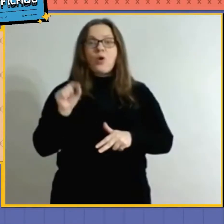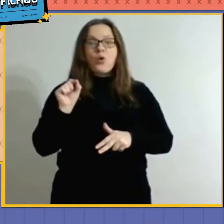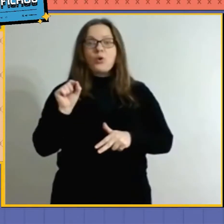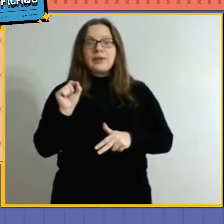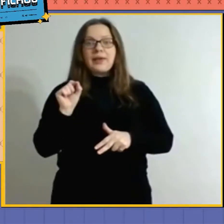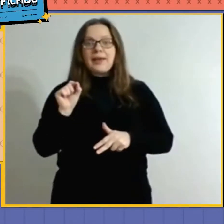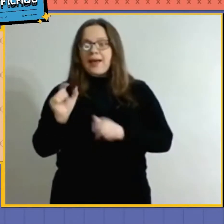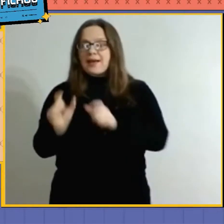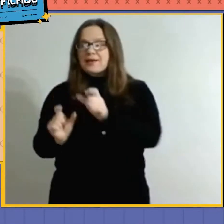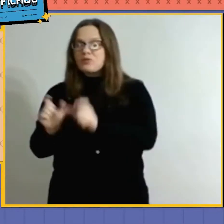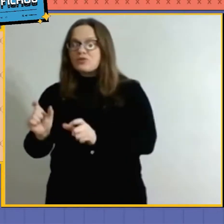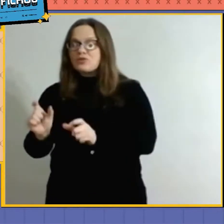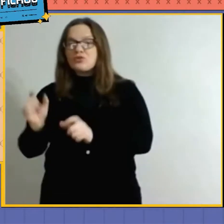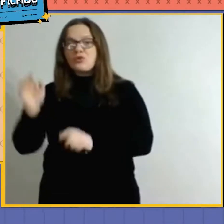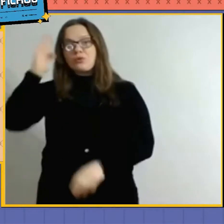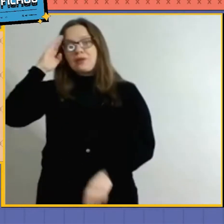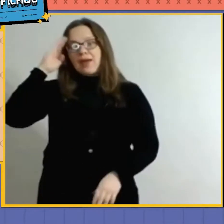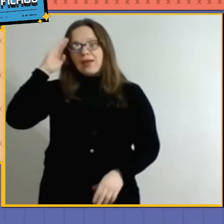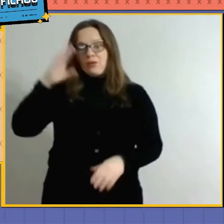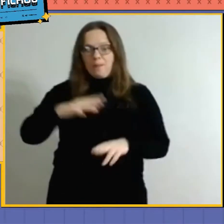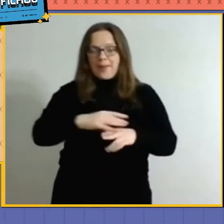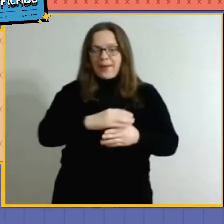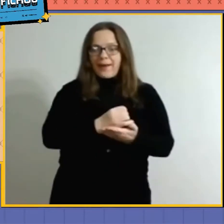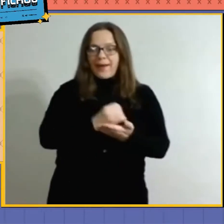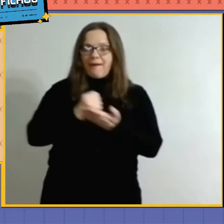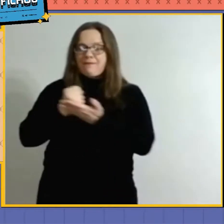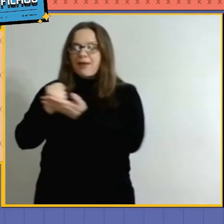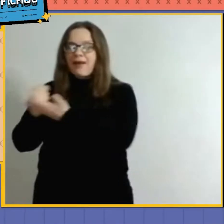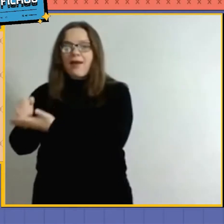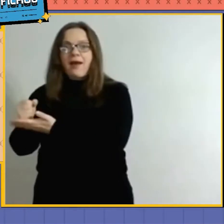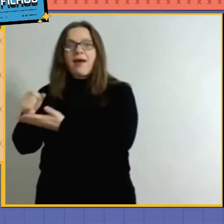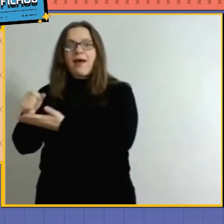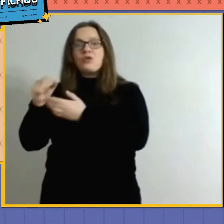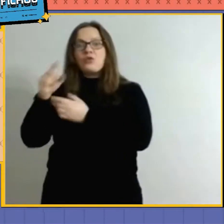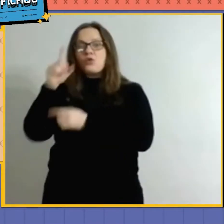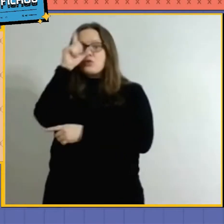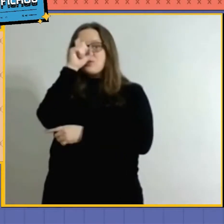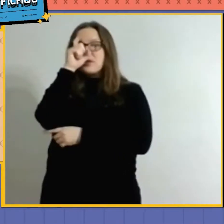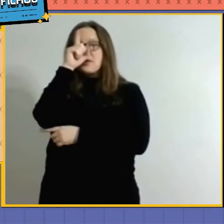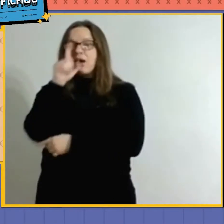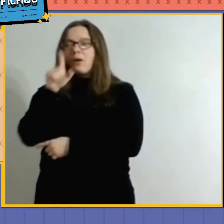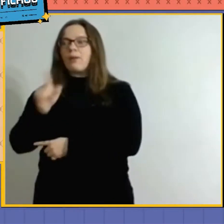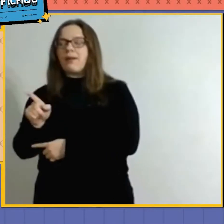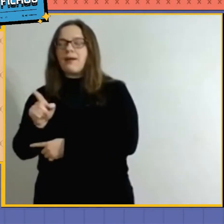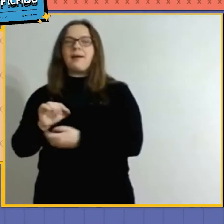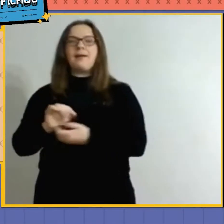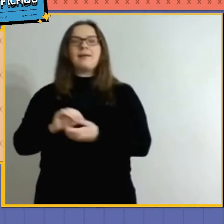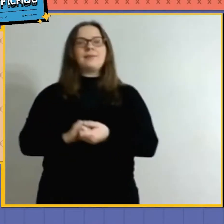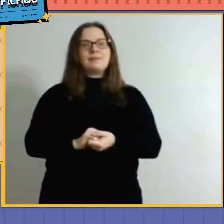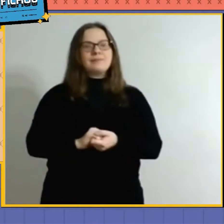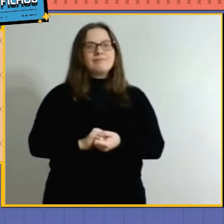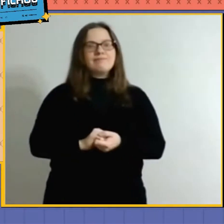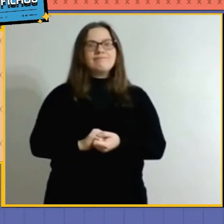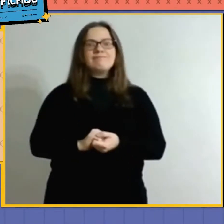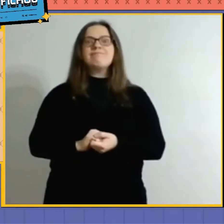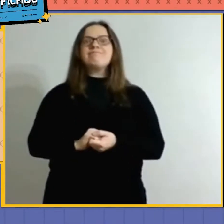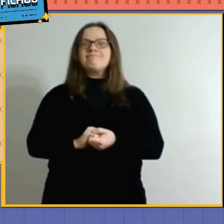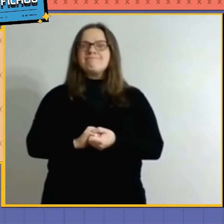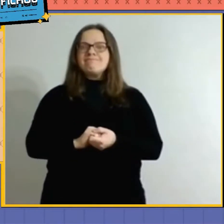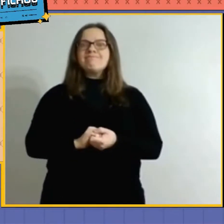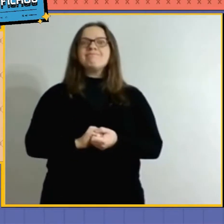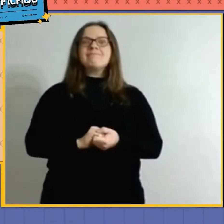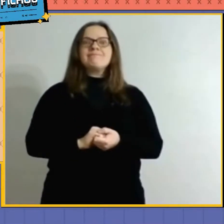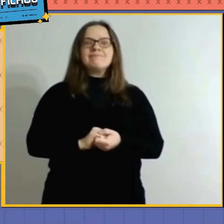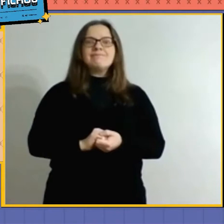pegar esses períodos que ele colocava e levar para o hospital as mãos do nosso amados adolescente